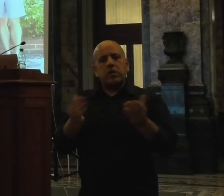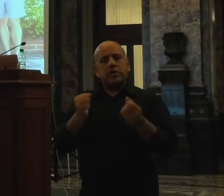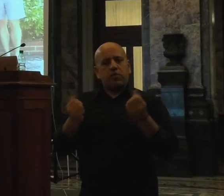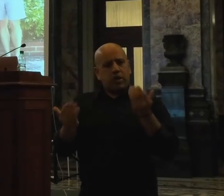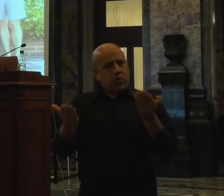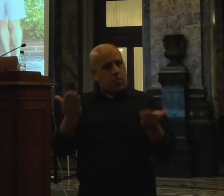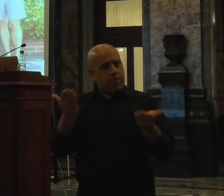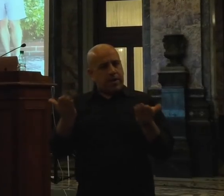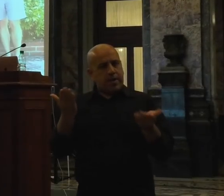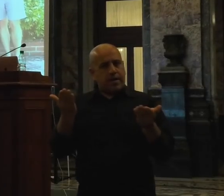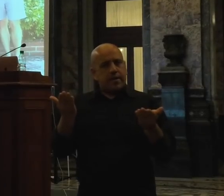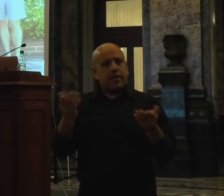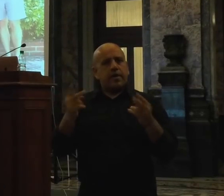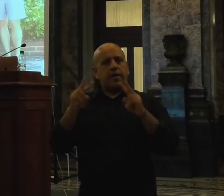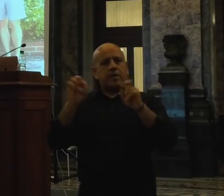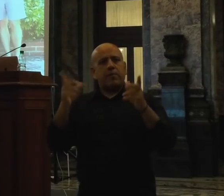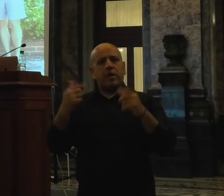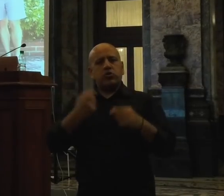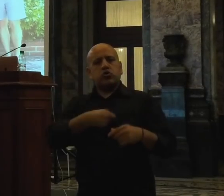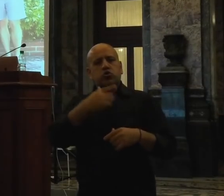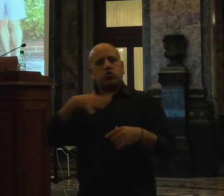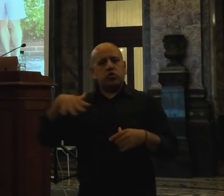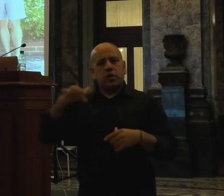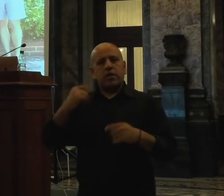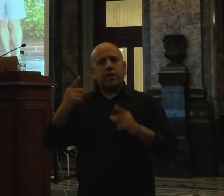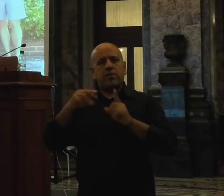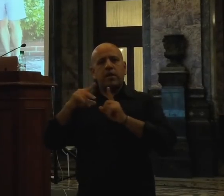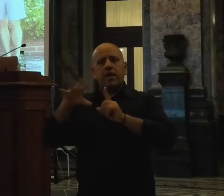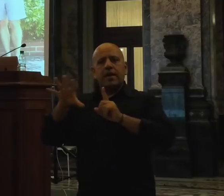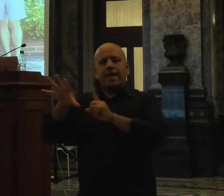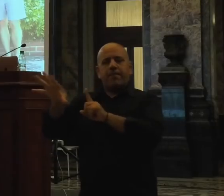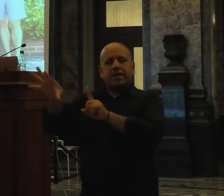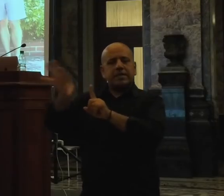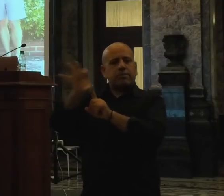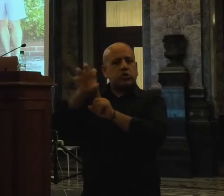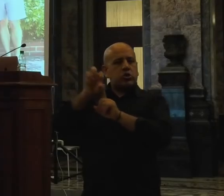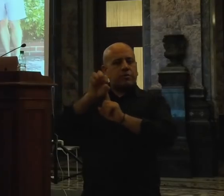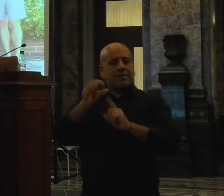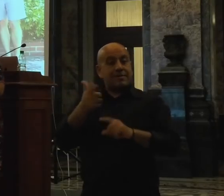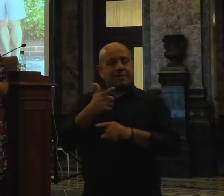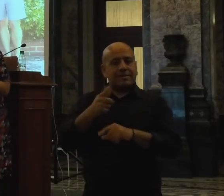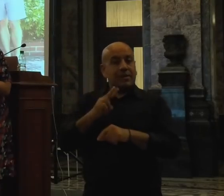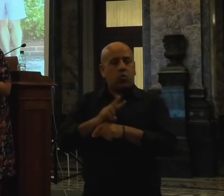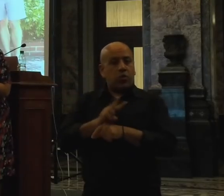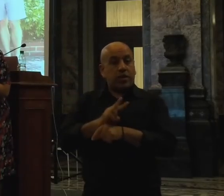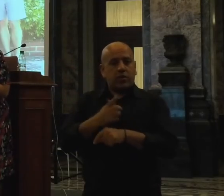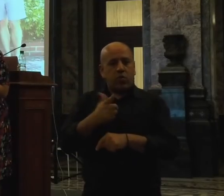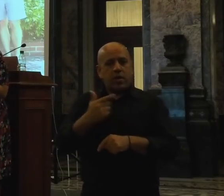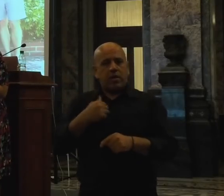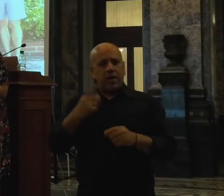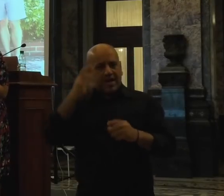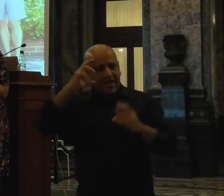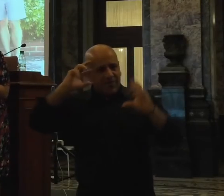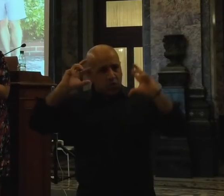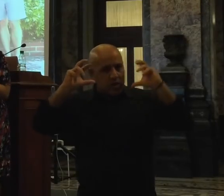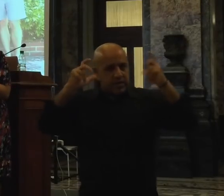a fenómenos de carácter macrosocial, por ejemplo, como la percepción de inseguridad o la percepción de violencia, que también atañen a